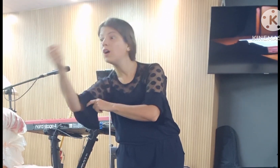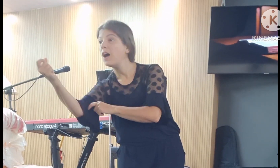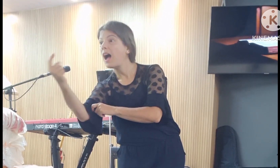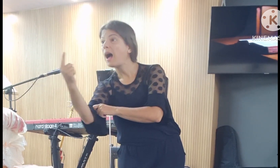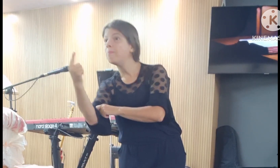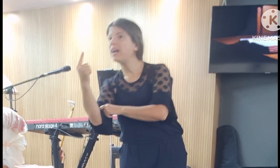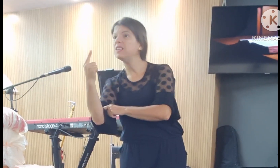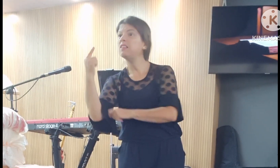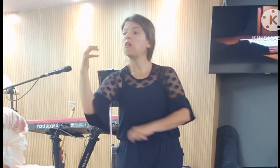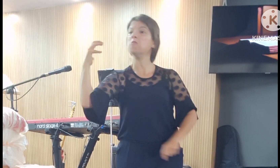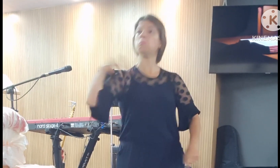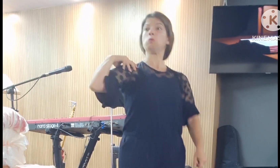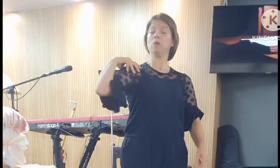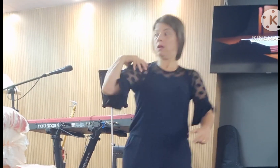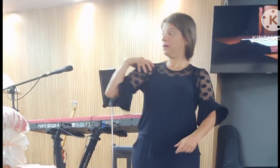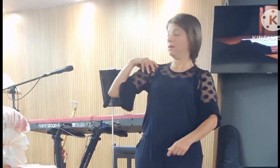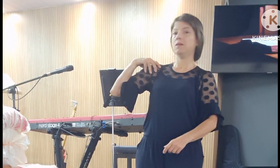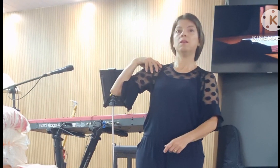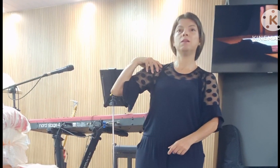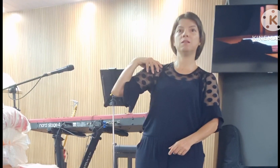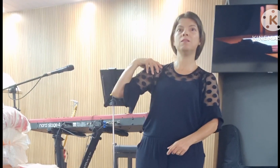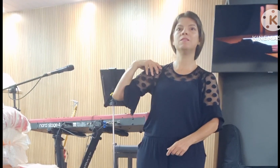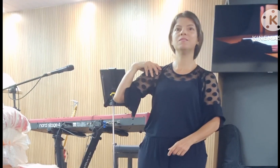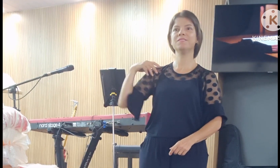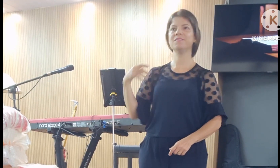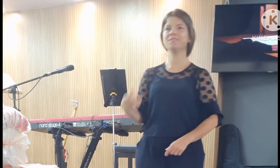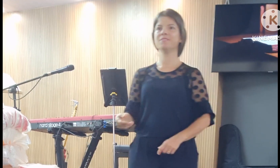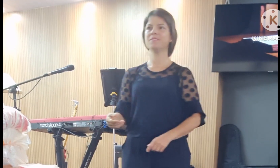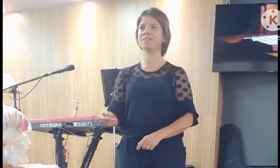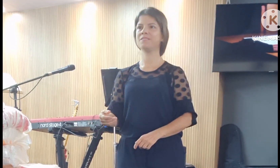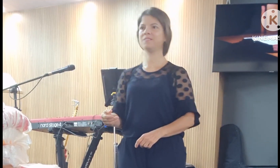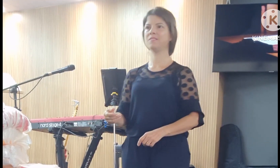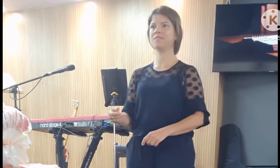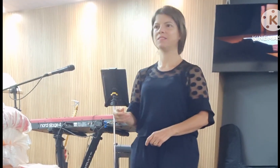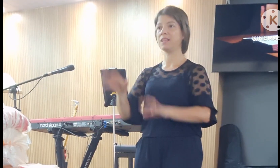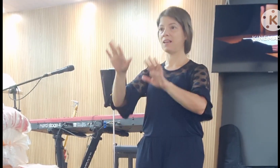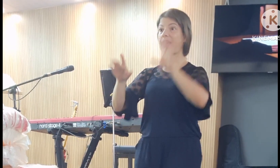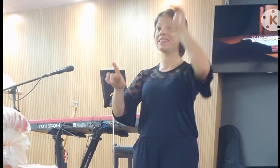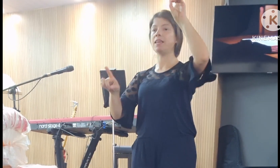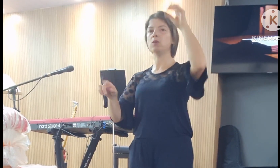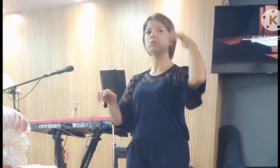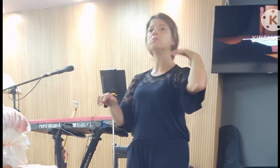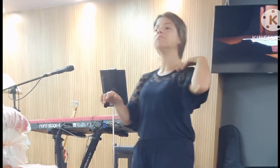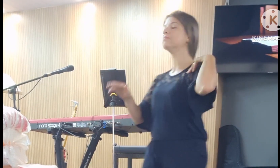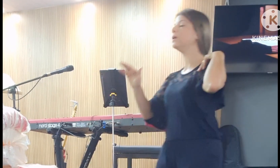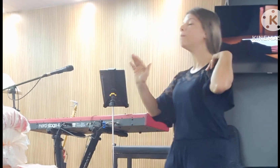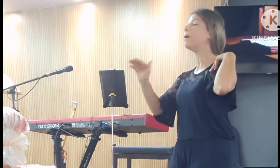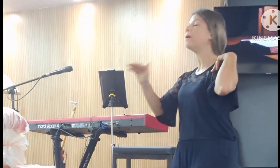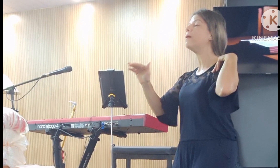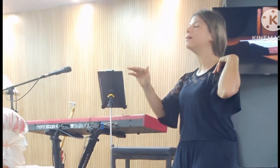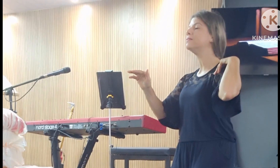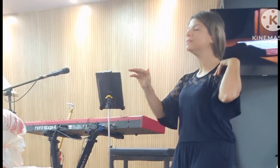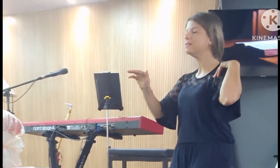Eu senti uma mão no meu ombro e uma voz que falou para mim assim: você pediu para me mostrar, eu tenho algo